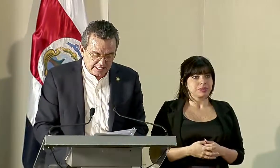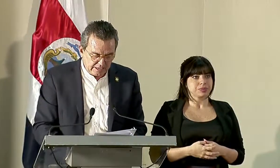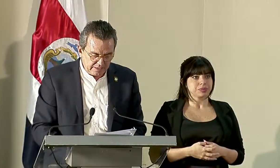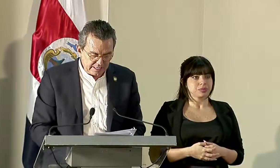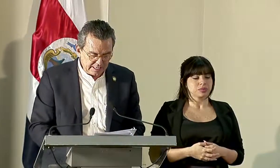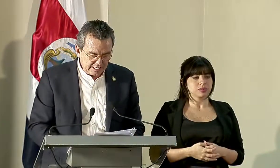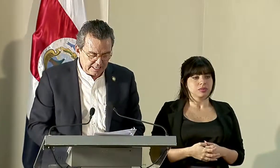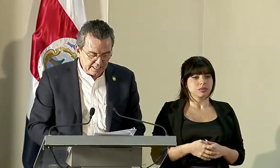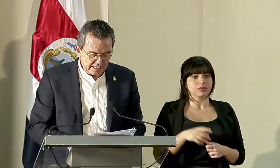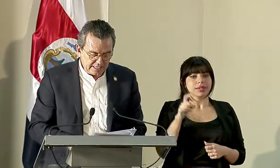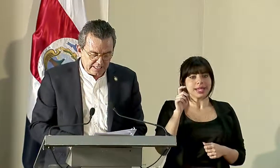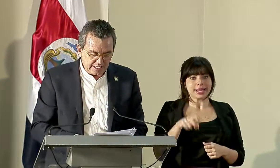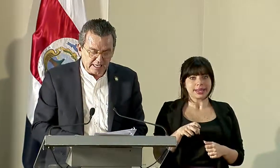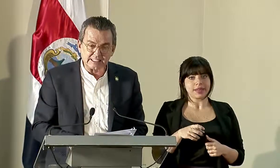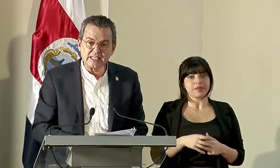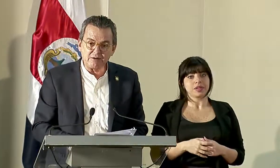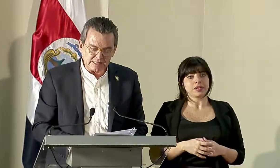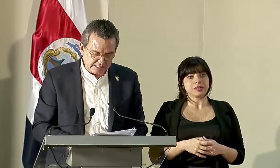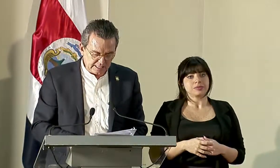deben